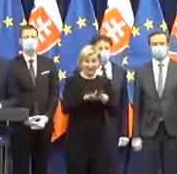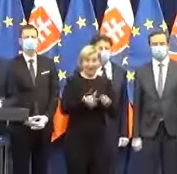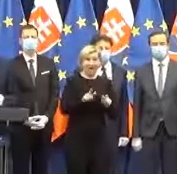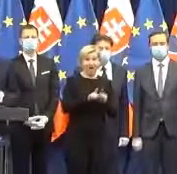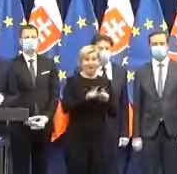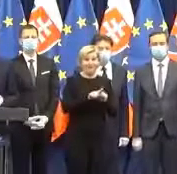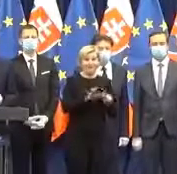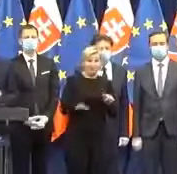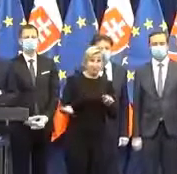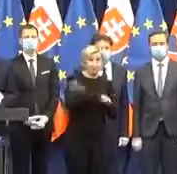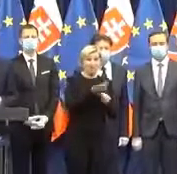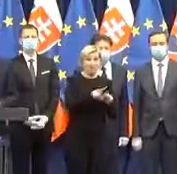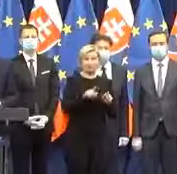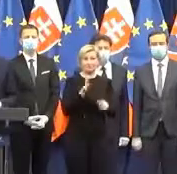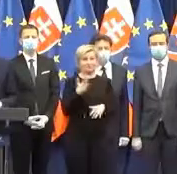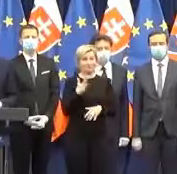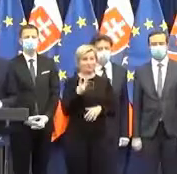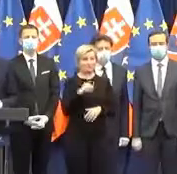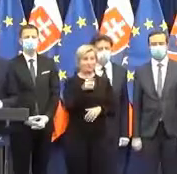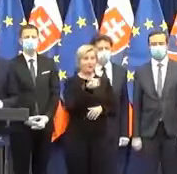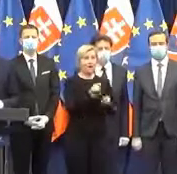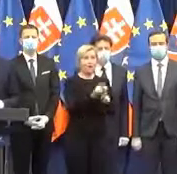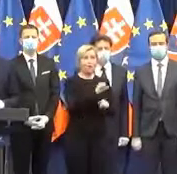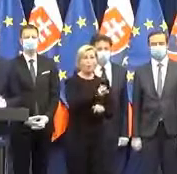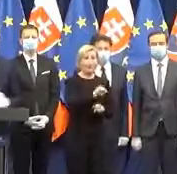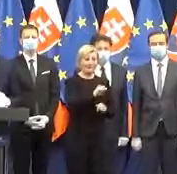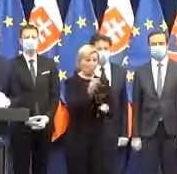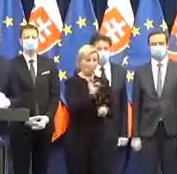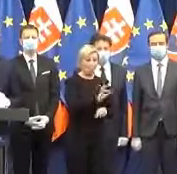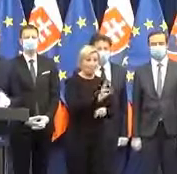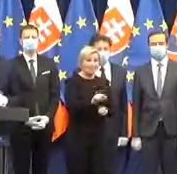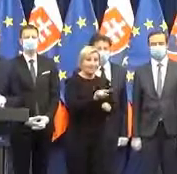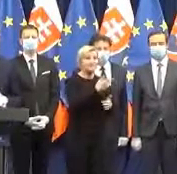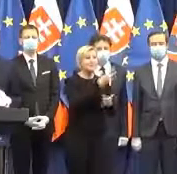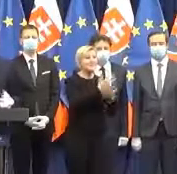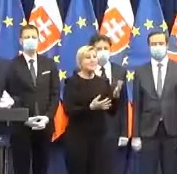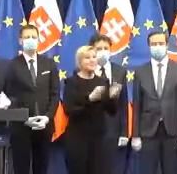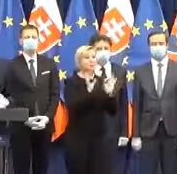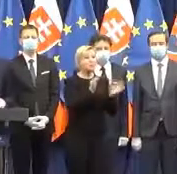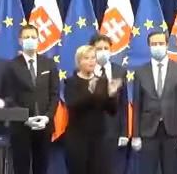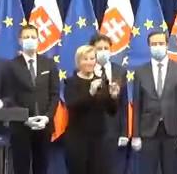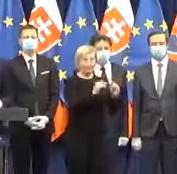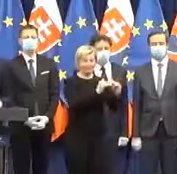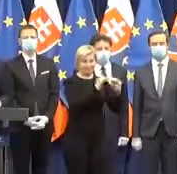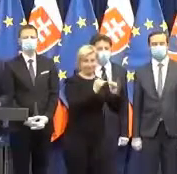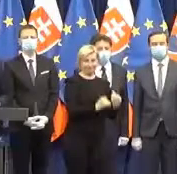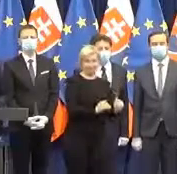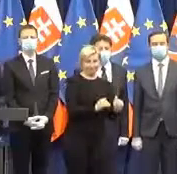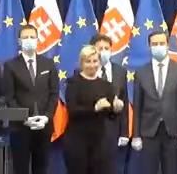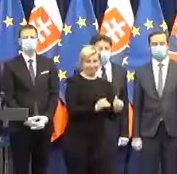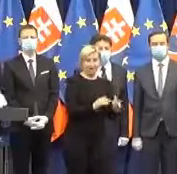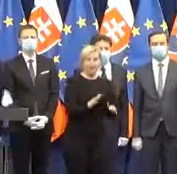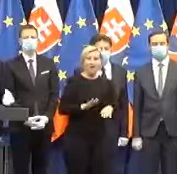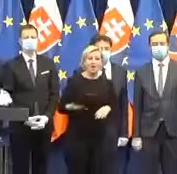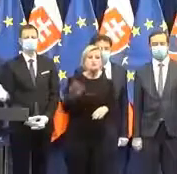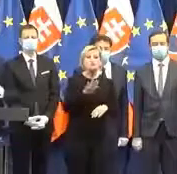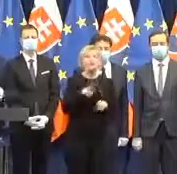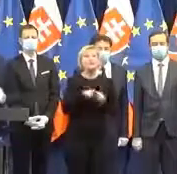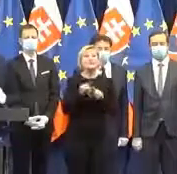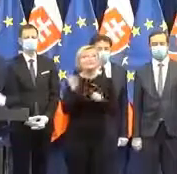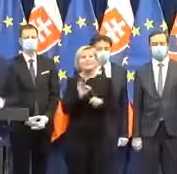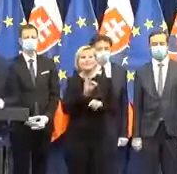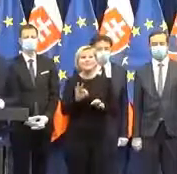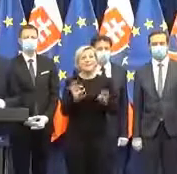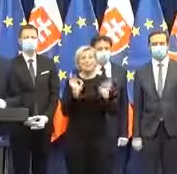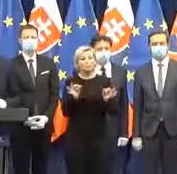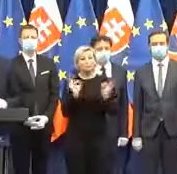veľmi nízku kvalitu toho výsledku. Takže nedá sa všetko použiť na to testovanie, čo sme si aj ja som